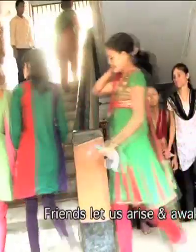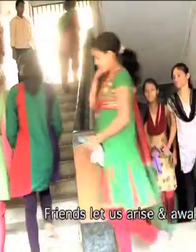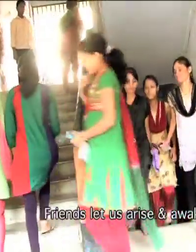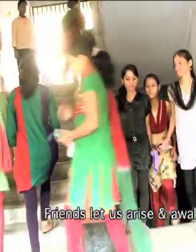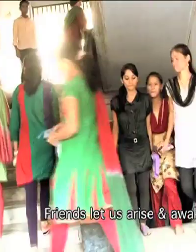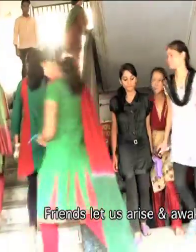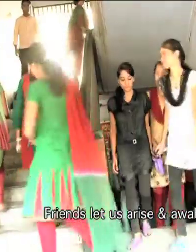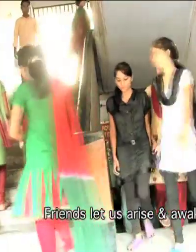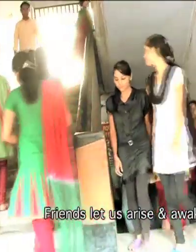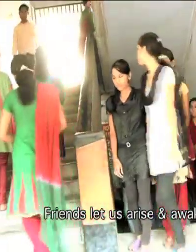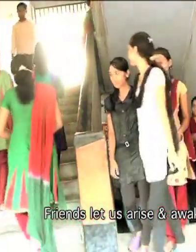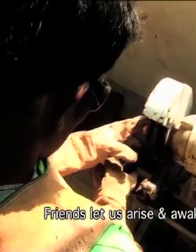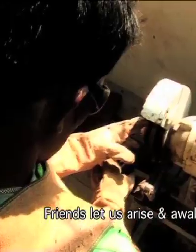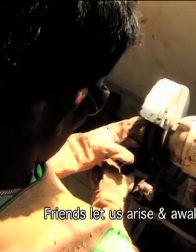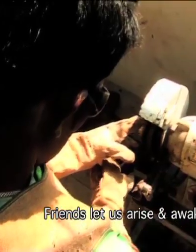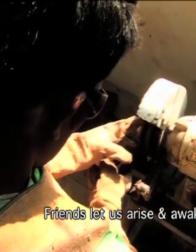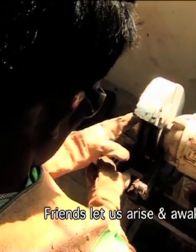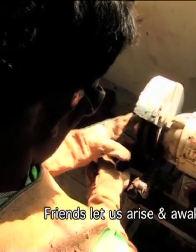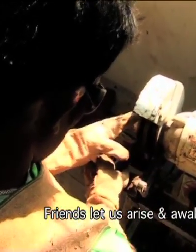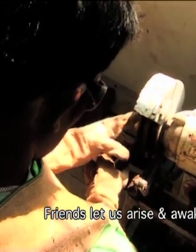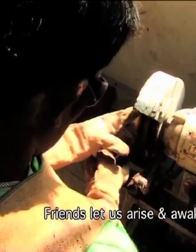मित्रों हम उठे और जागे,